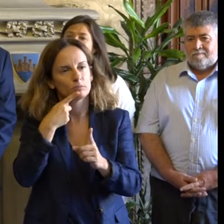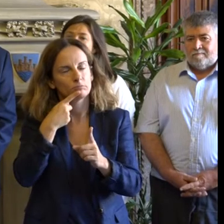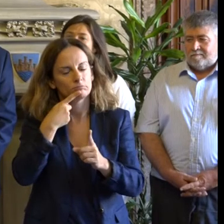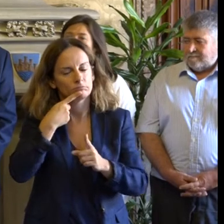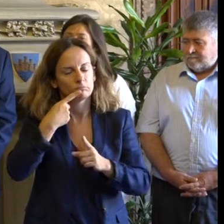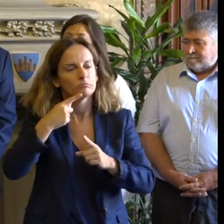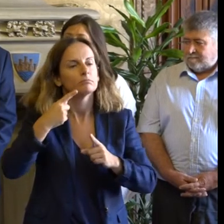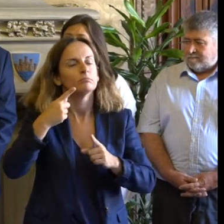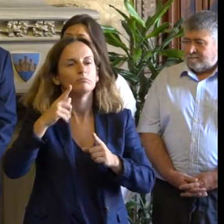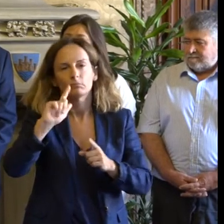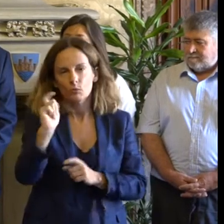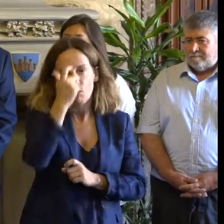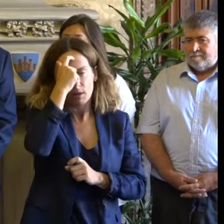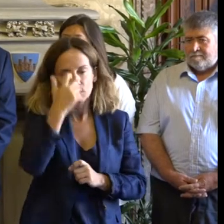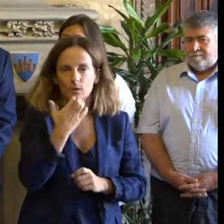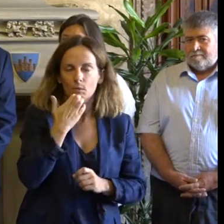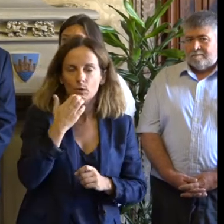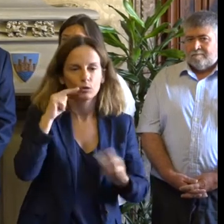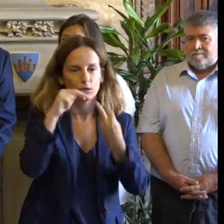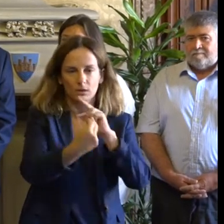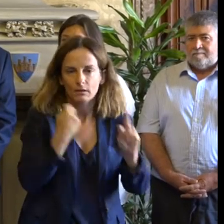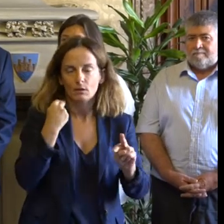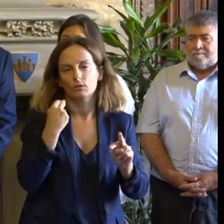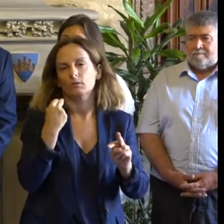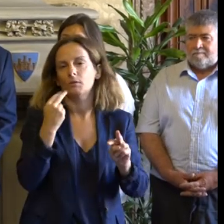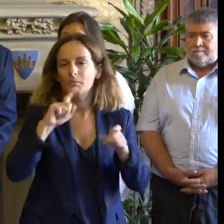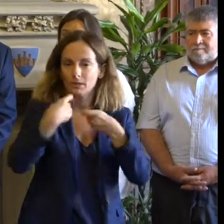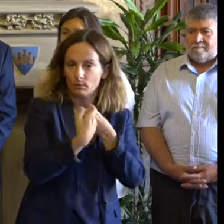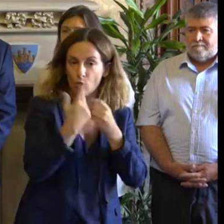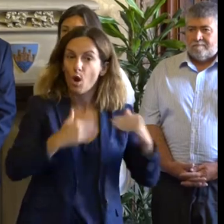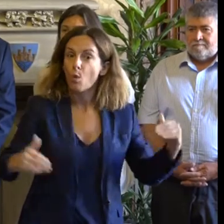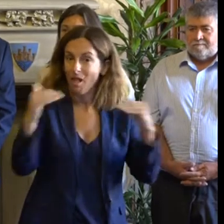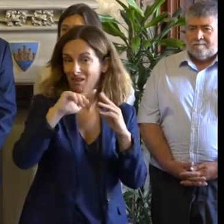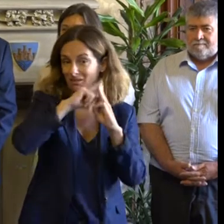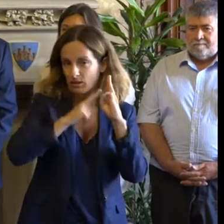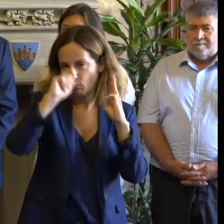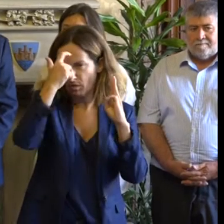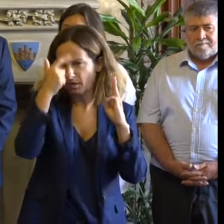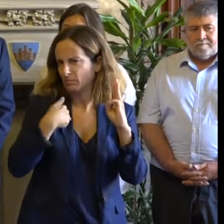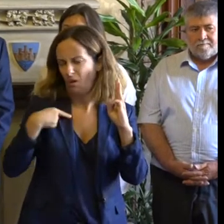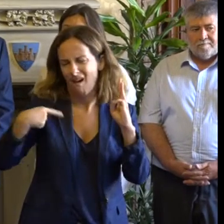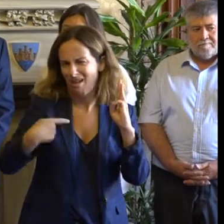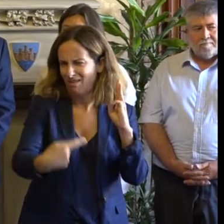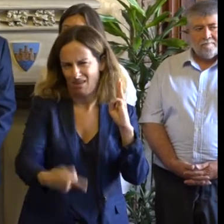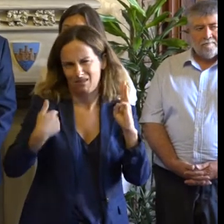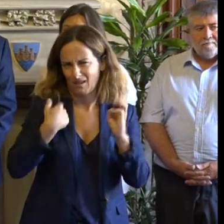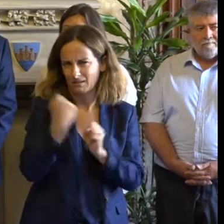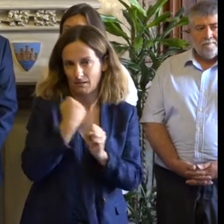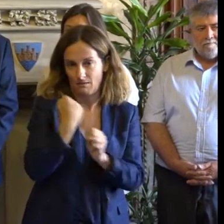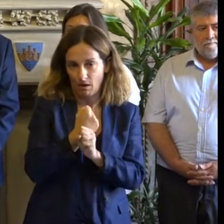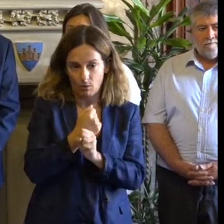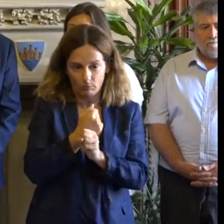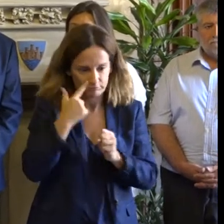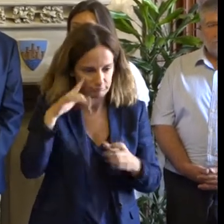la transparència o la igualtat. La realitat ens dona tots els dies motius suficients per fer feina en aquest